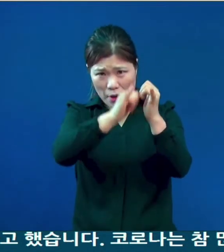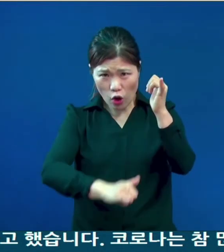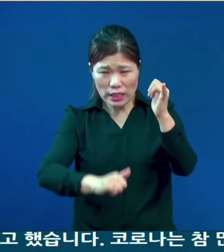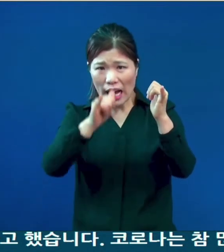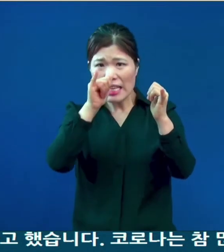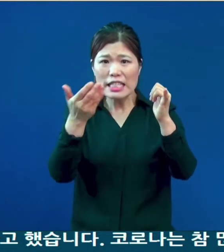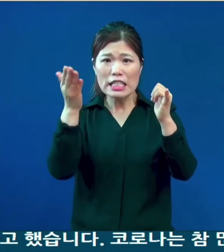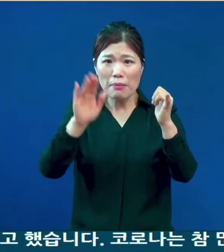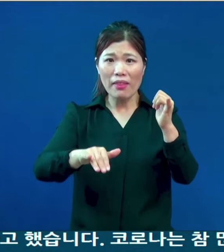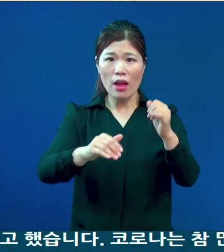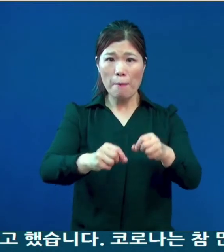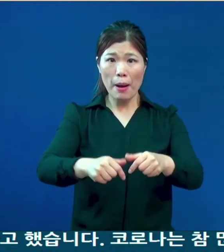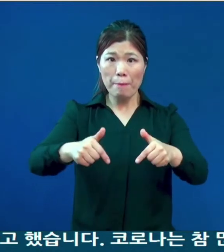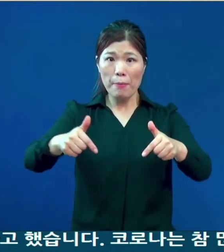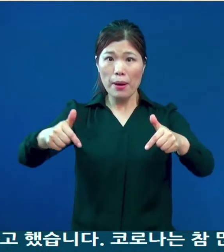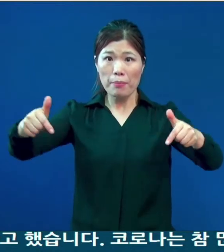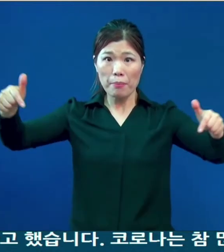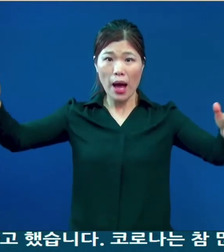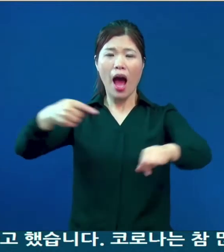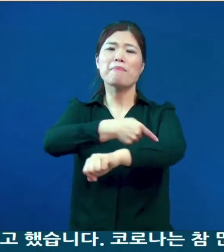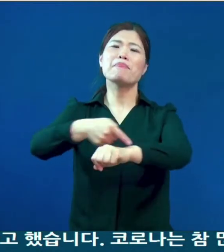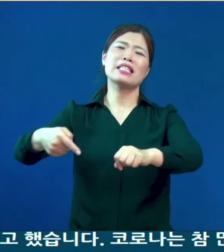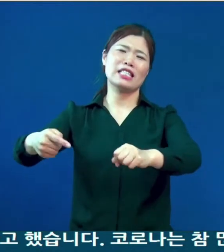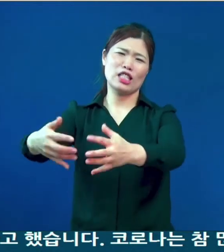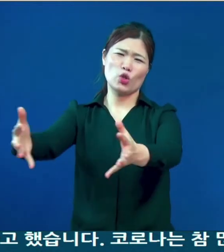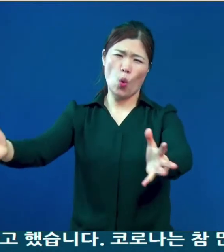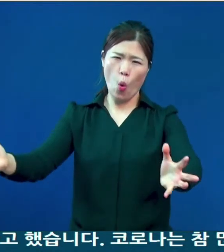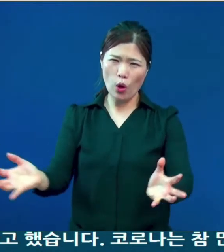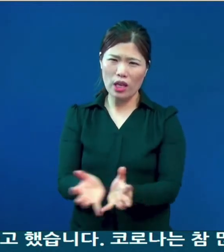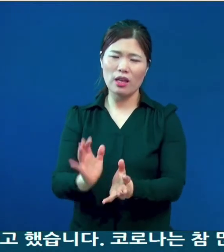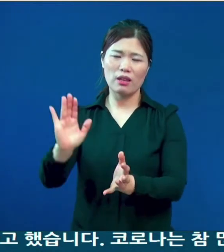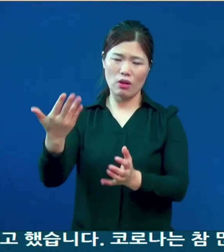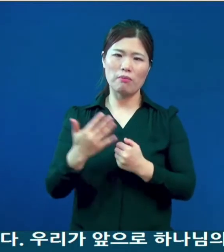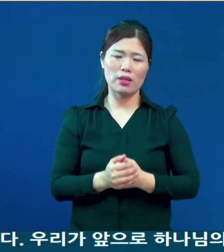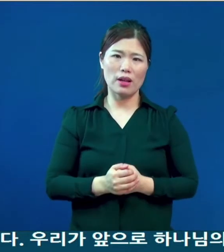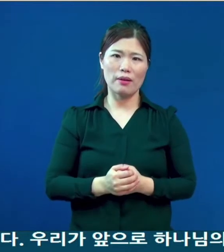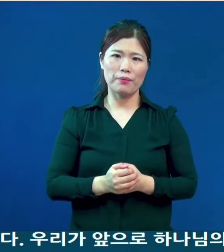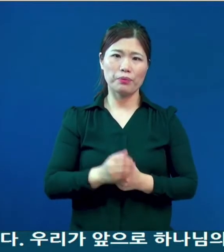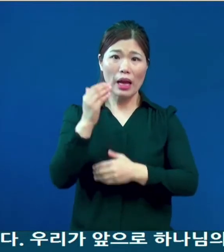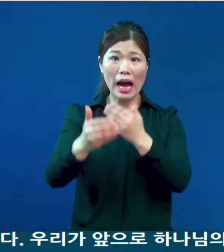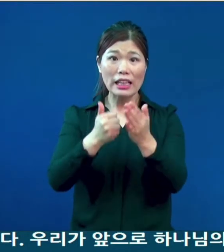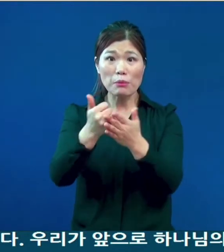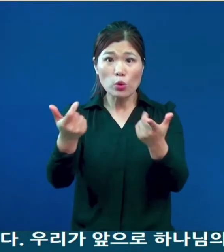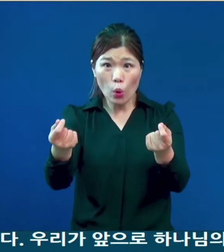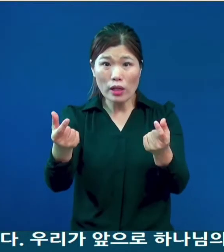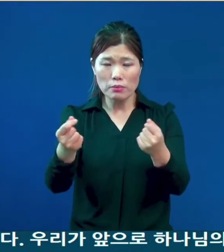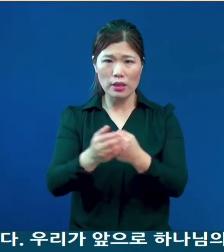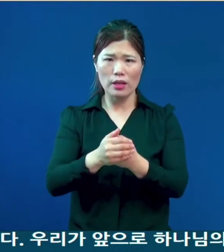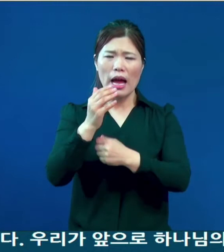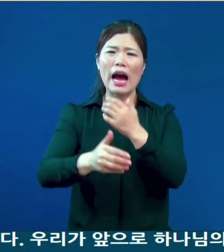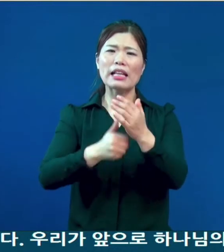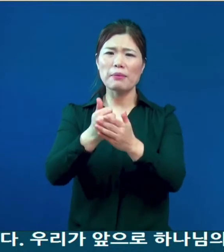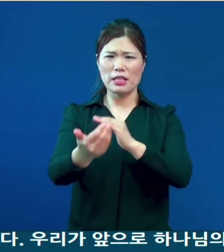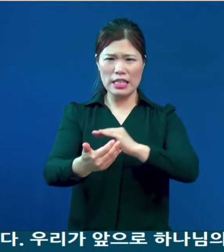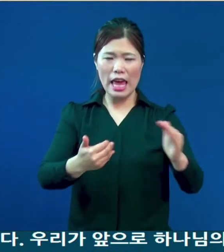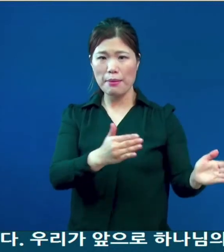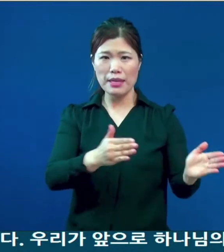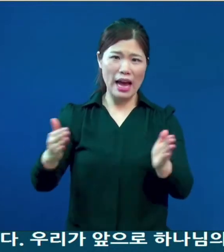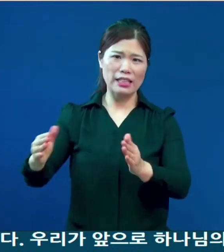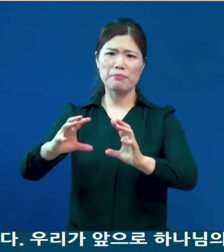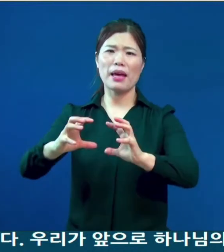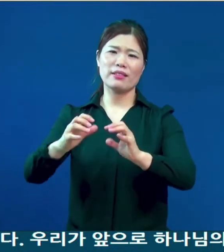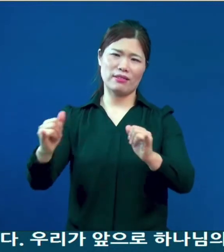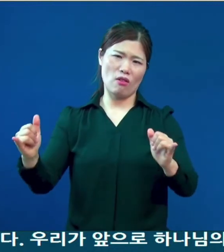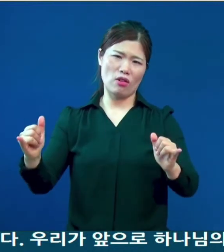민족이 되는 역사를 펼쳐나가는 거죠. 마찬가지로 하나님께서는 하나님을 예배하는 백성을 부르시는 그